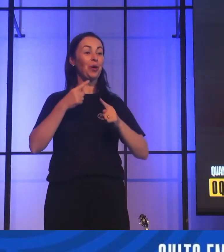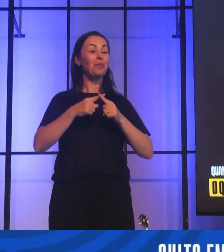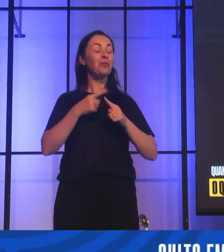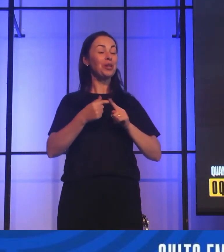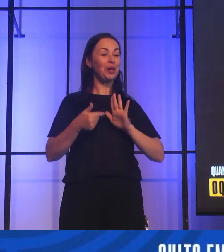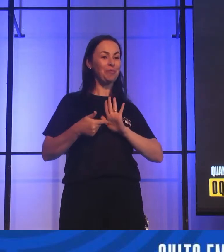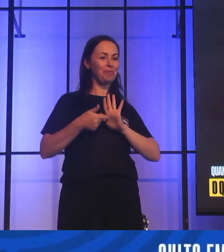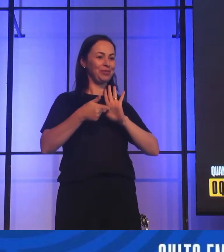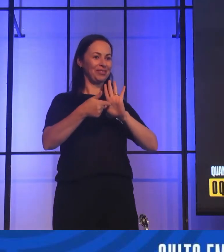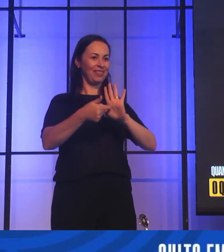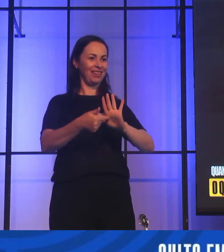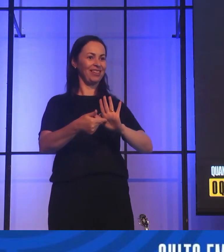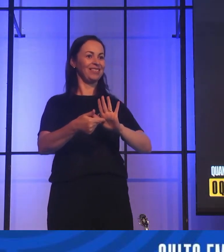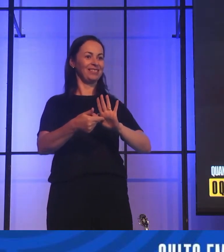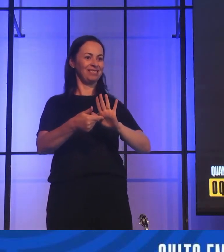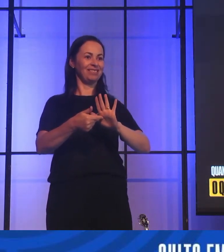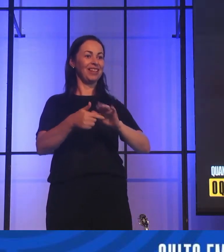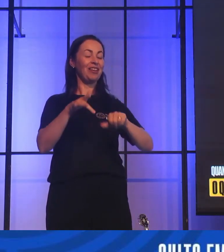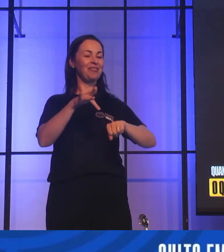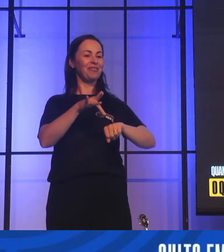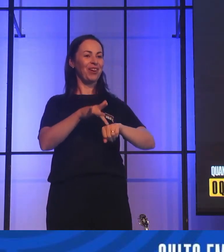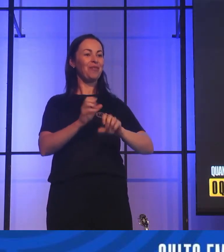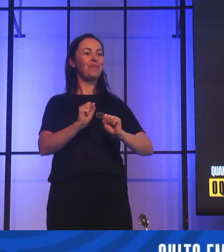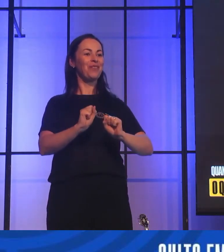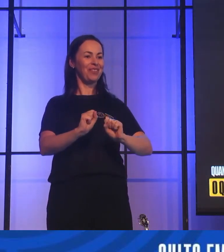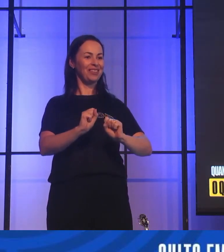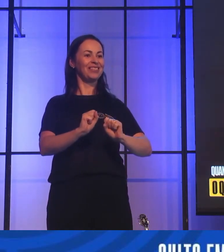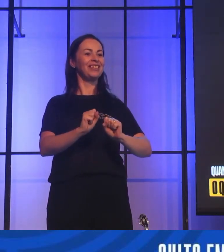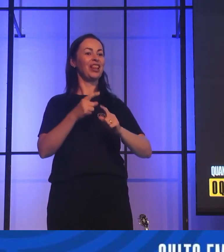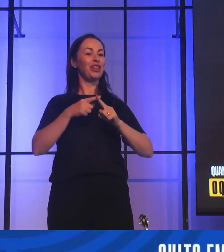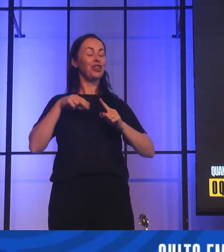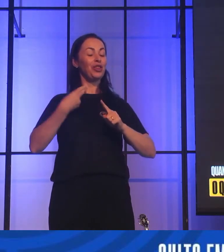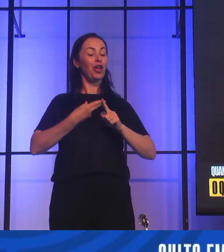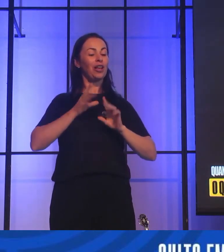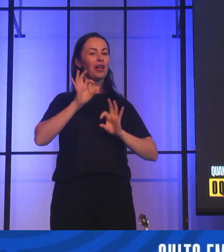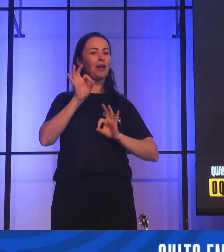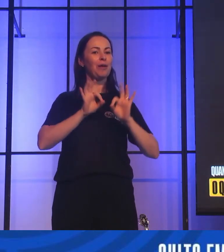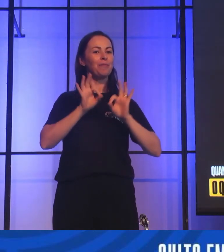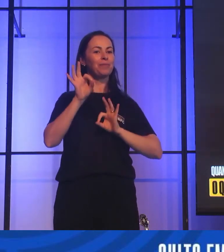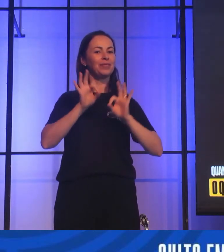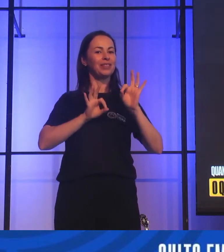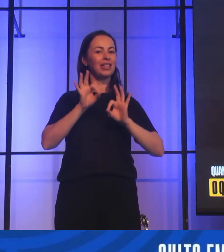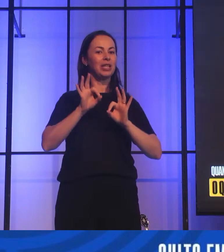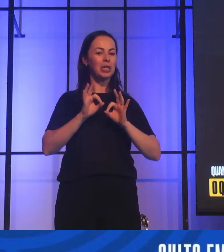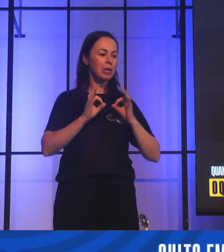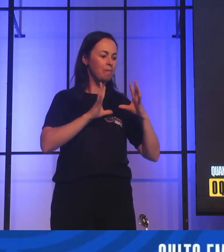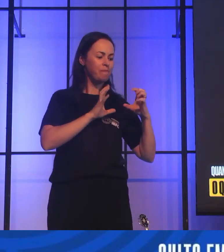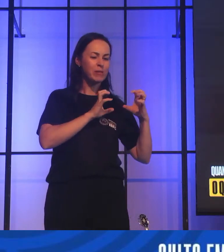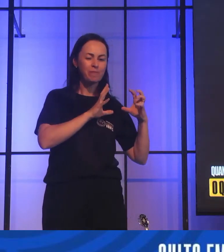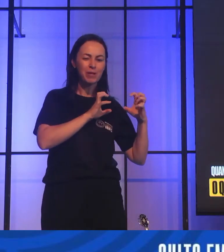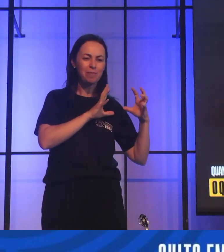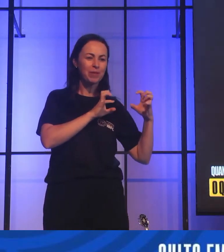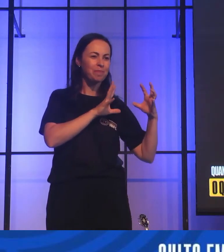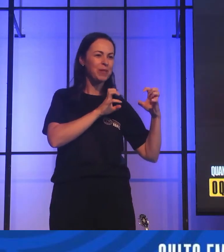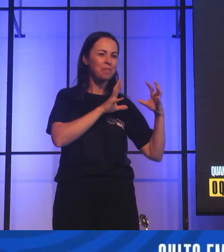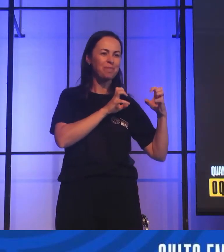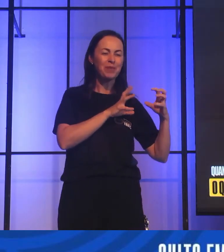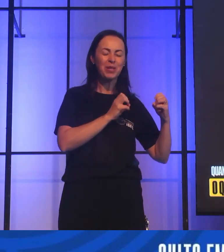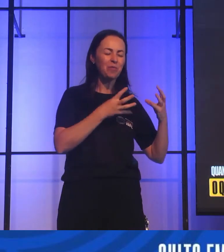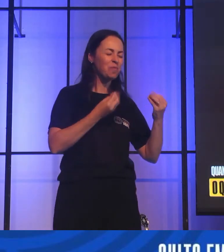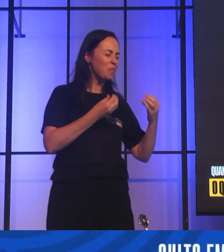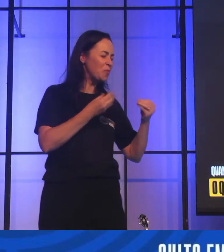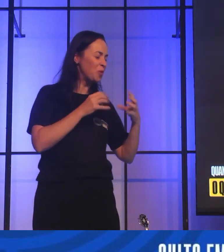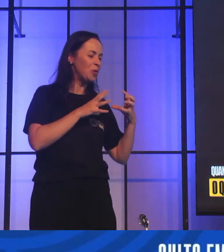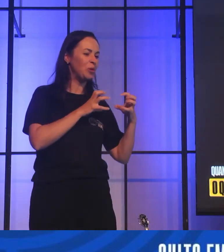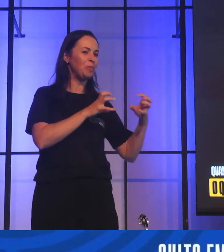reações a gente pode planejar. Vem brigando que nem dois condenados,